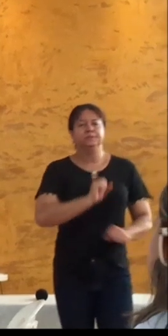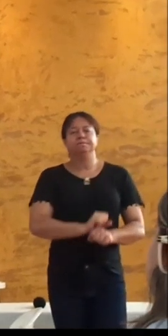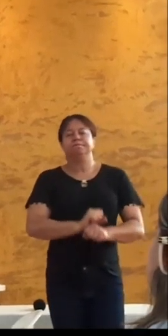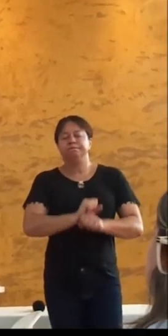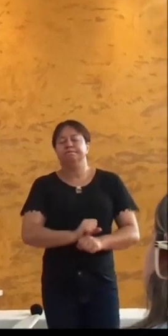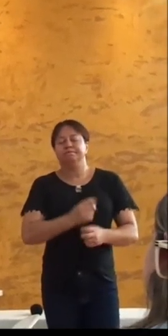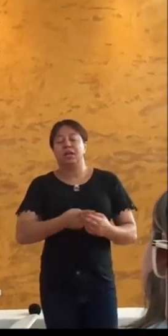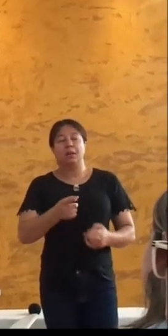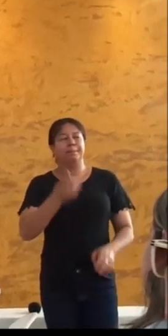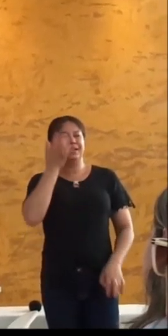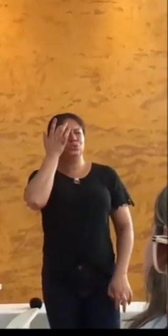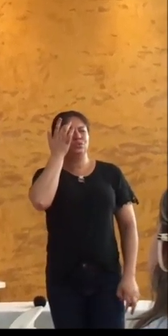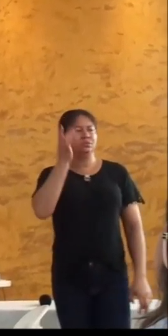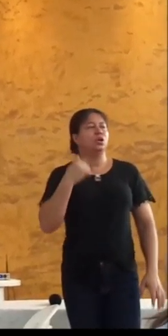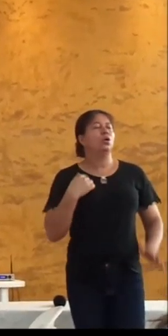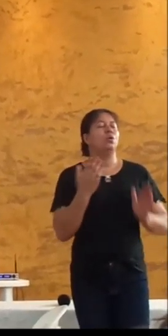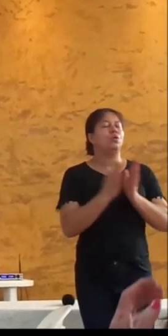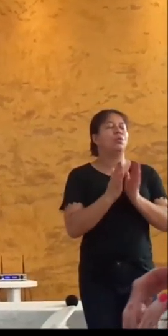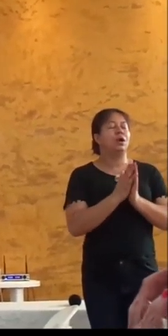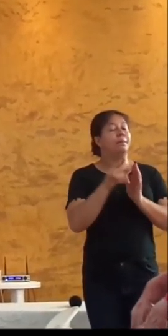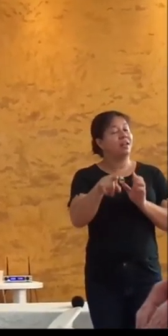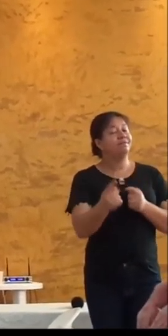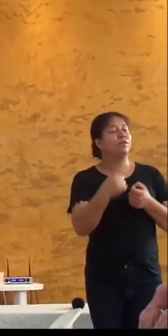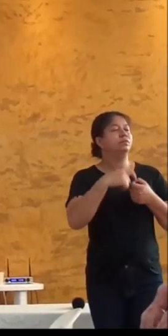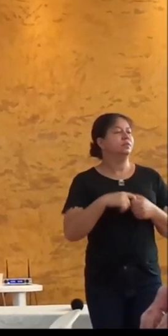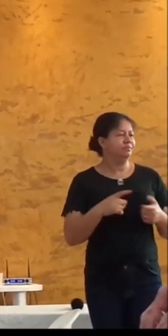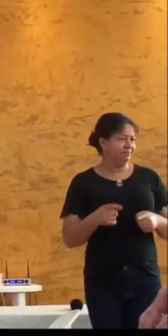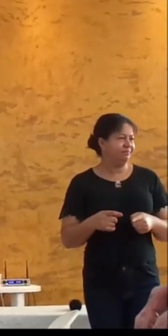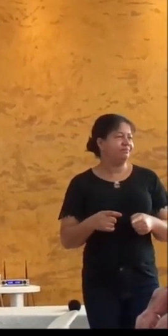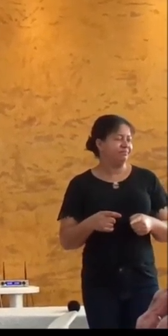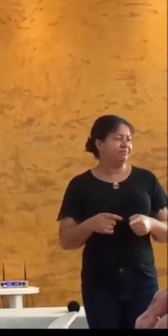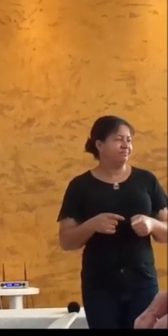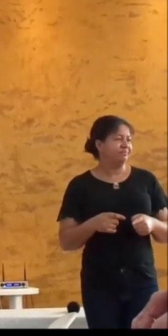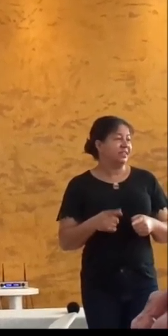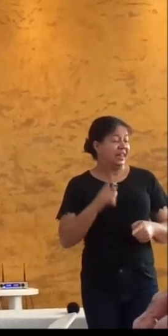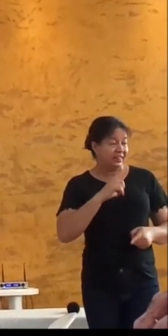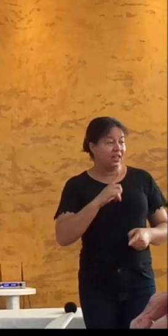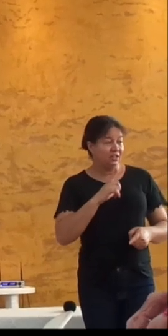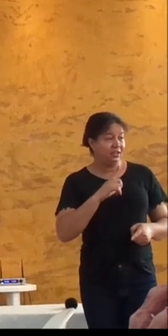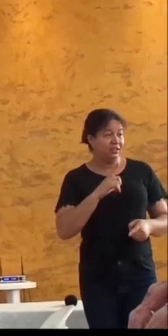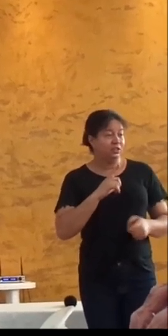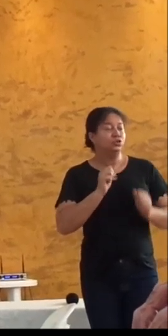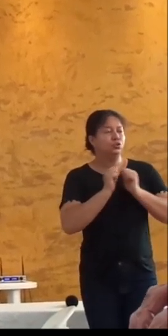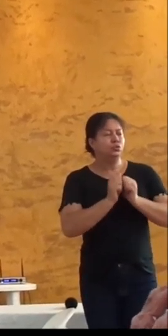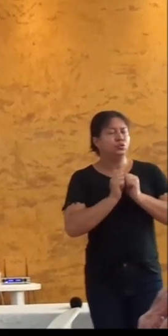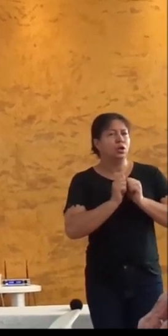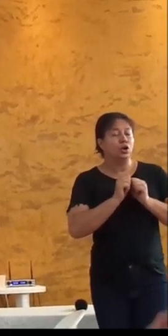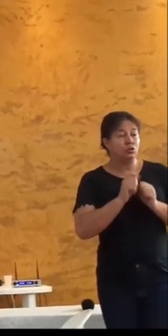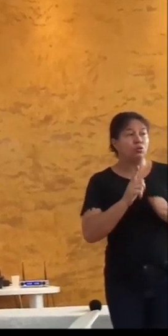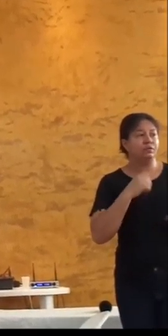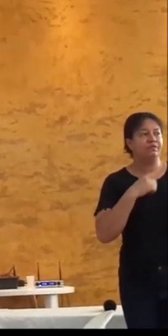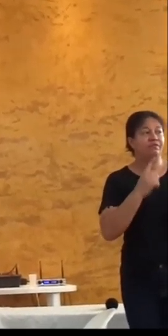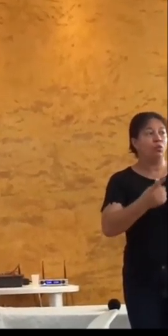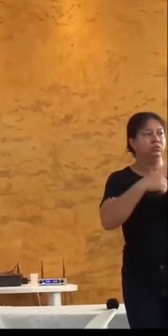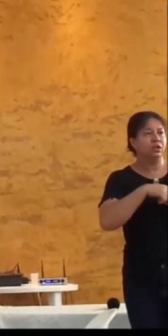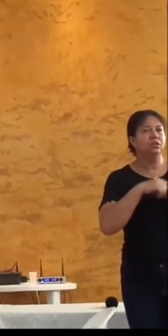deles, orar pelo retorno deles e estar lá quando ele volta,